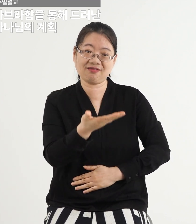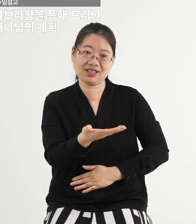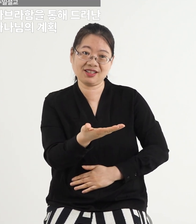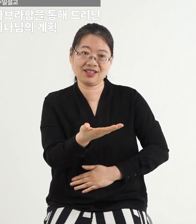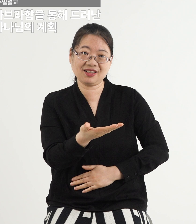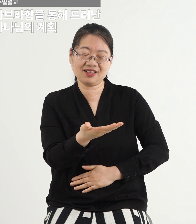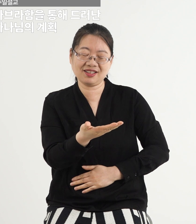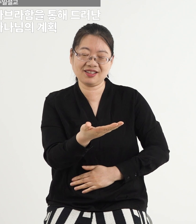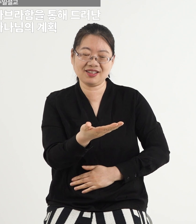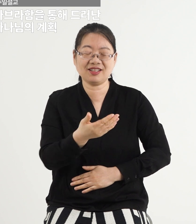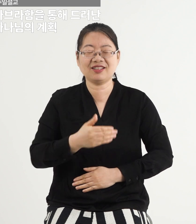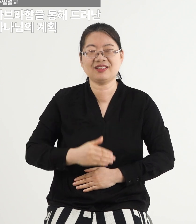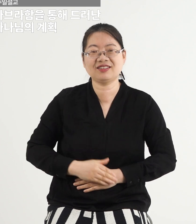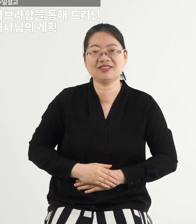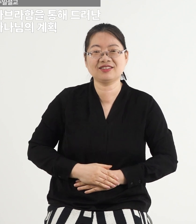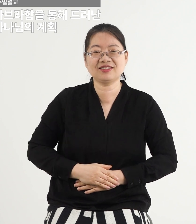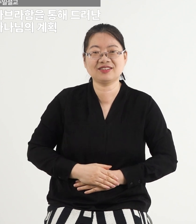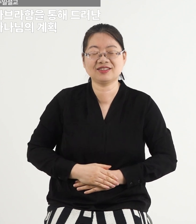너를